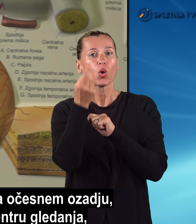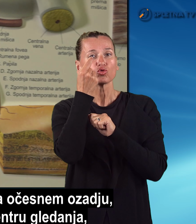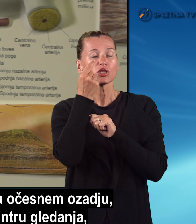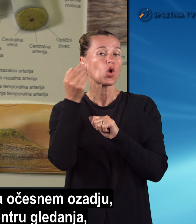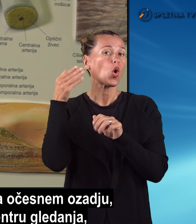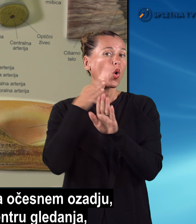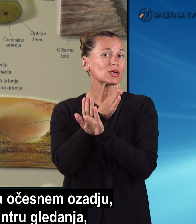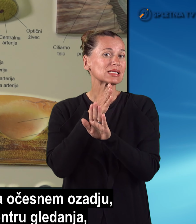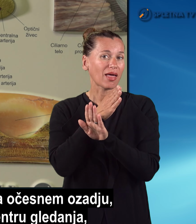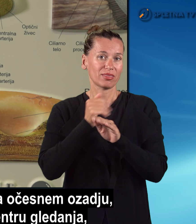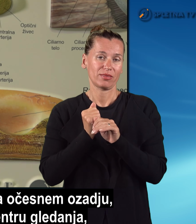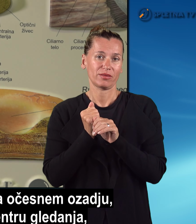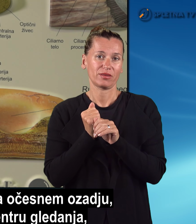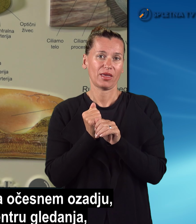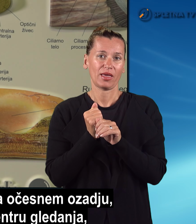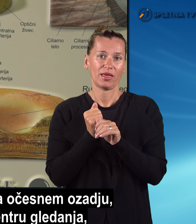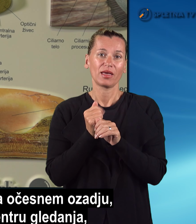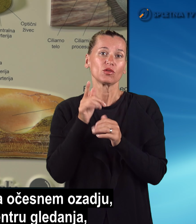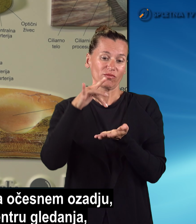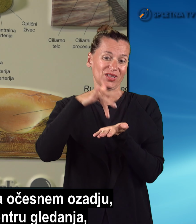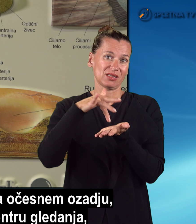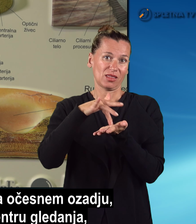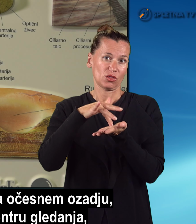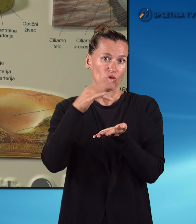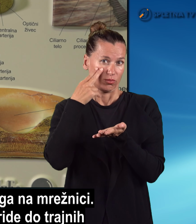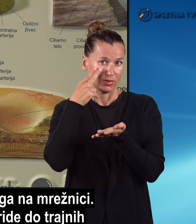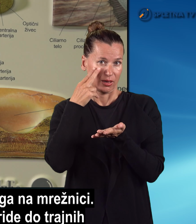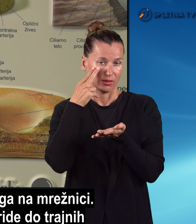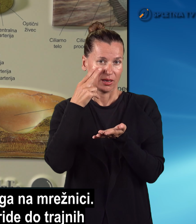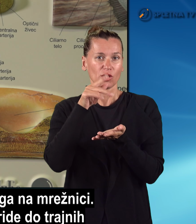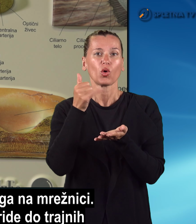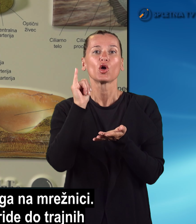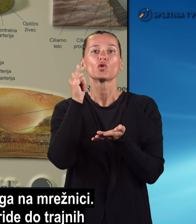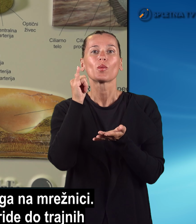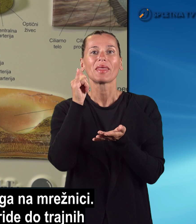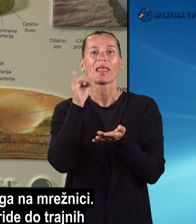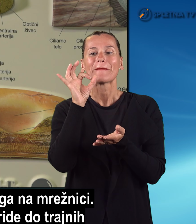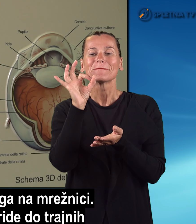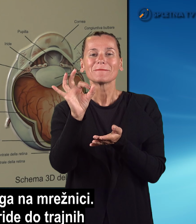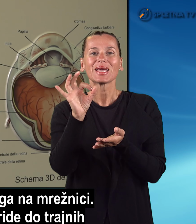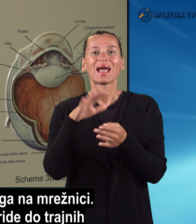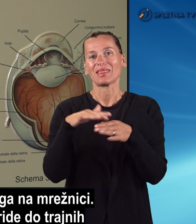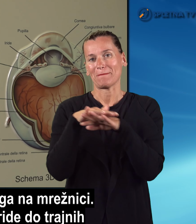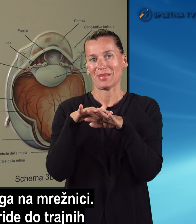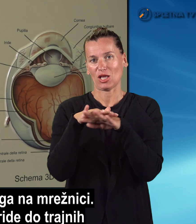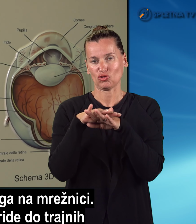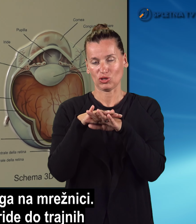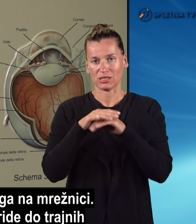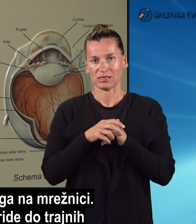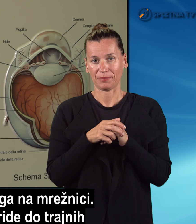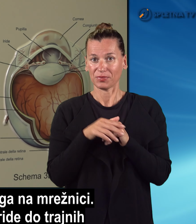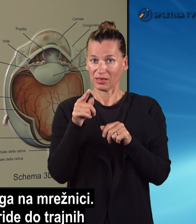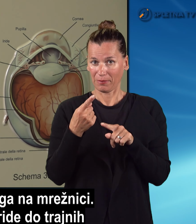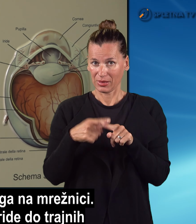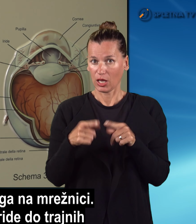ozadju, konkretno v centru gledanja, to je rumena pega na mrežnici. Na tem delu